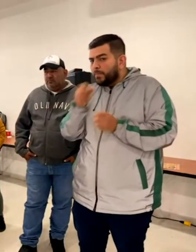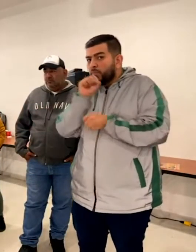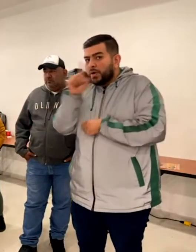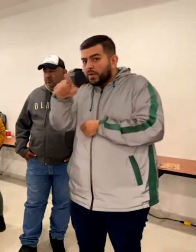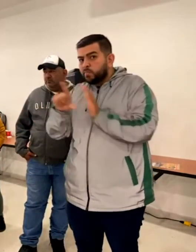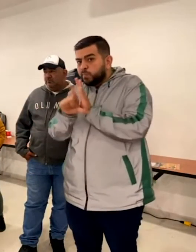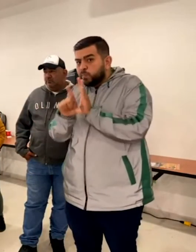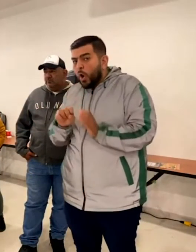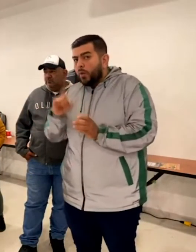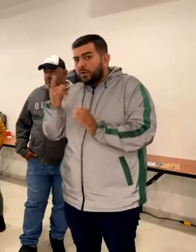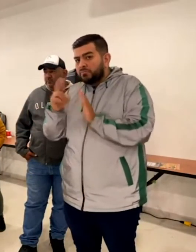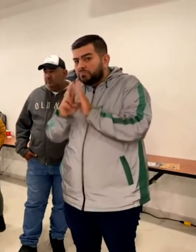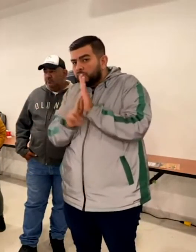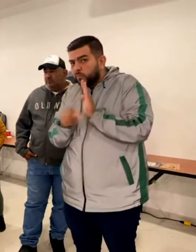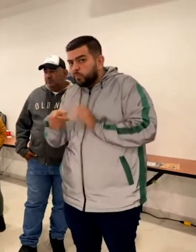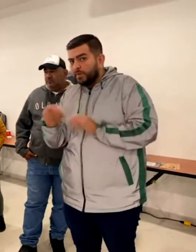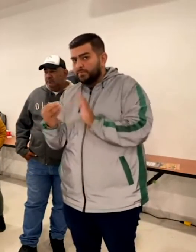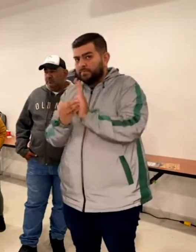otra